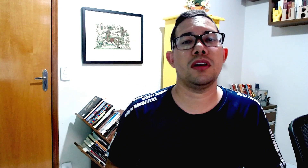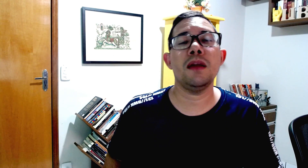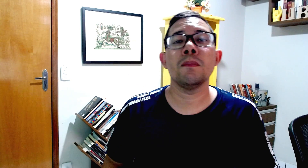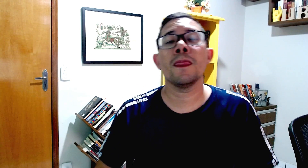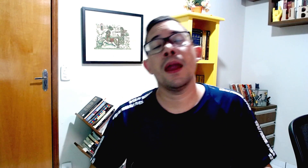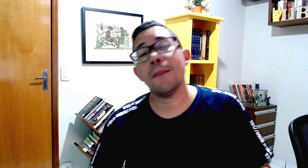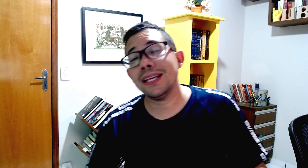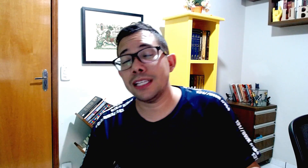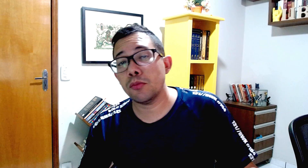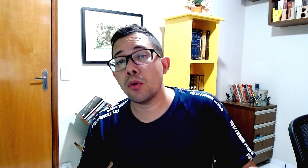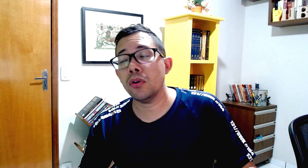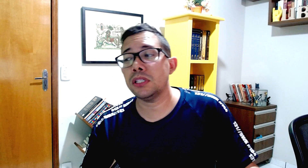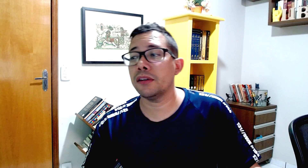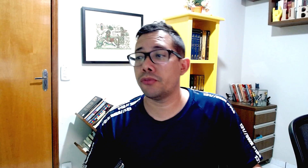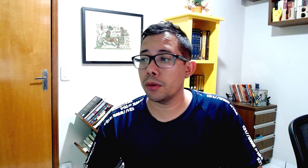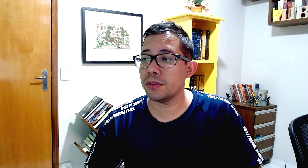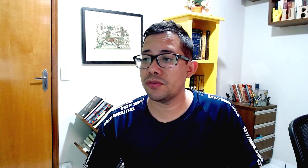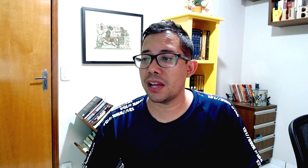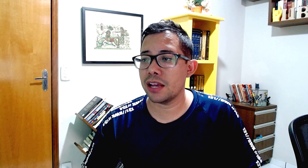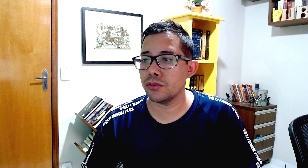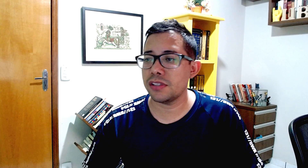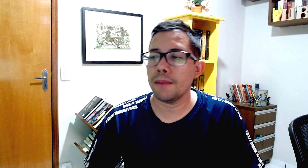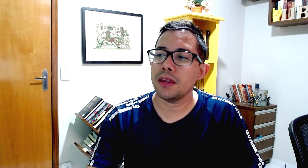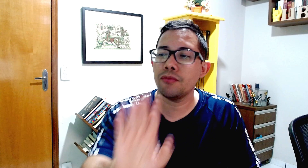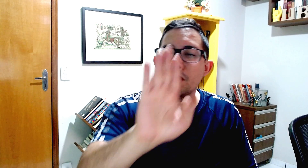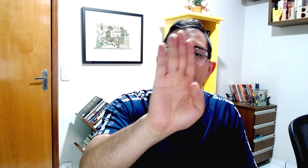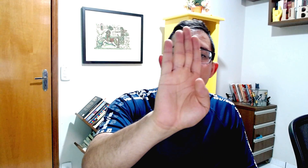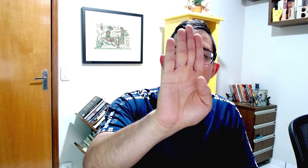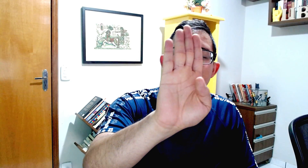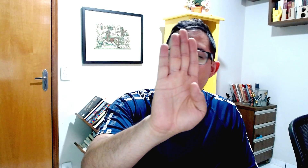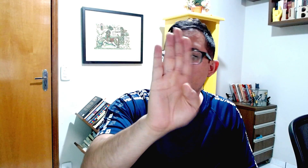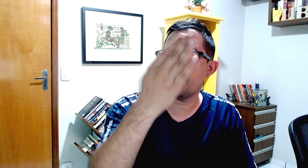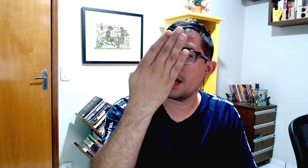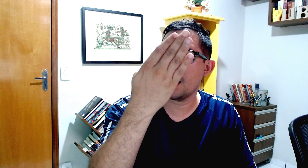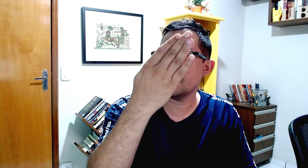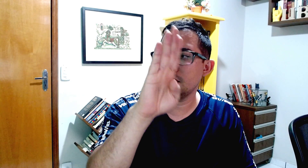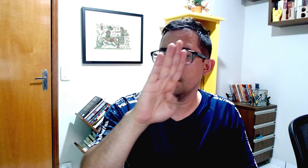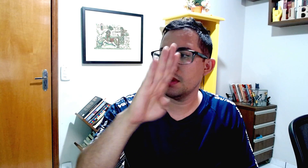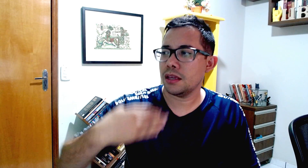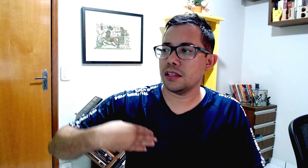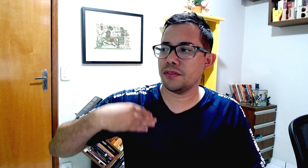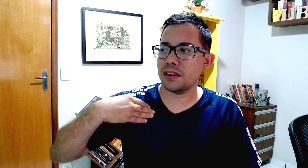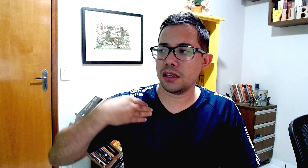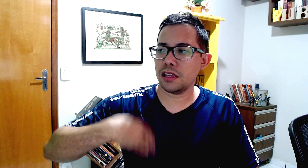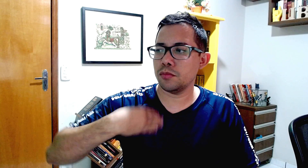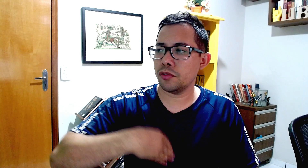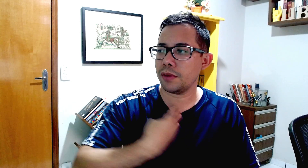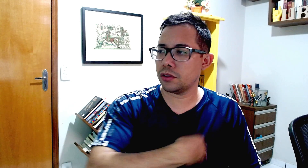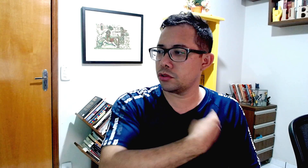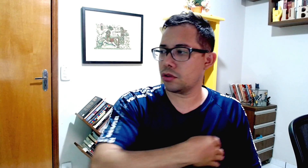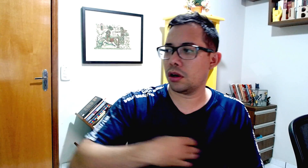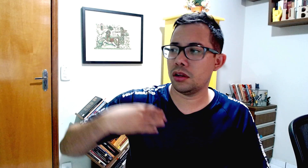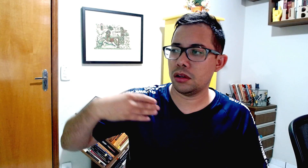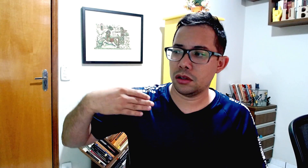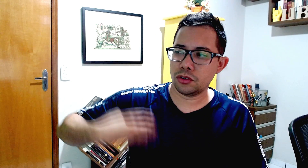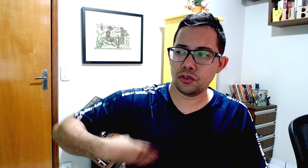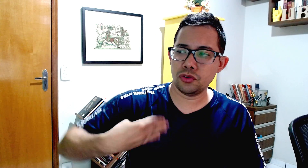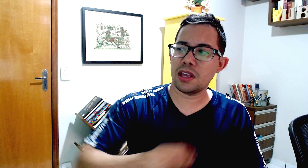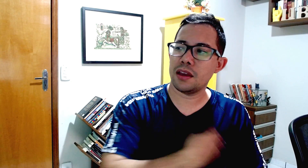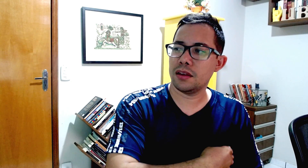Ok? Mas tem uma outra forma de falar José. A forma da mão é assim, ó. Parada assim. Aí você faz esse movimento só, ó. José,